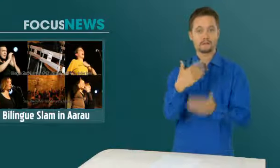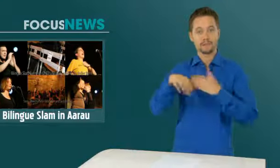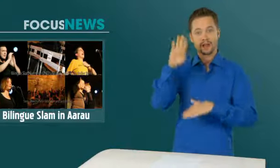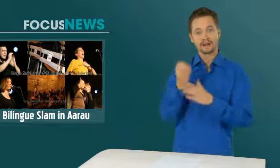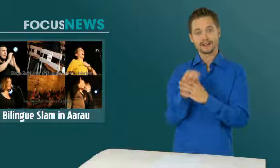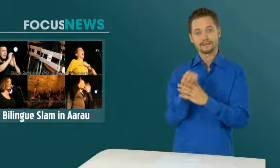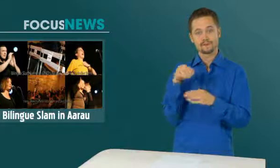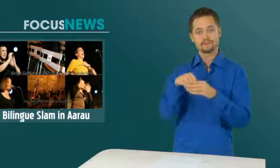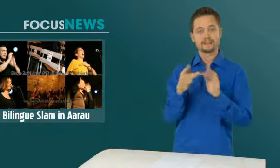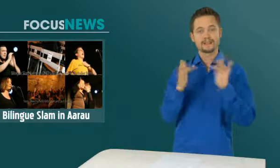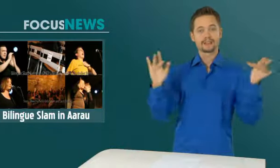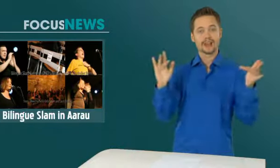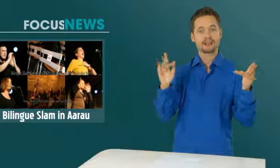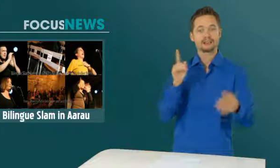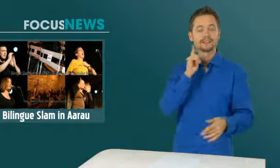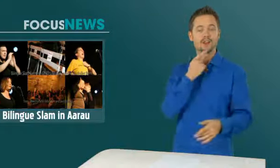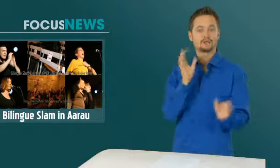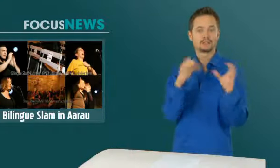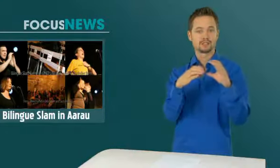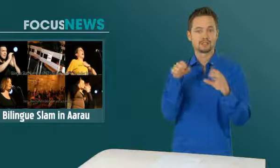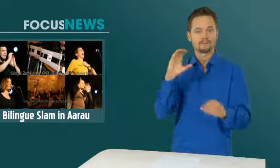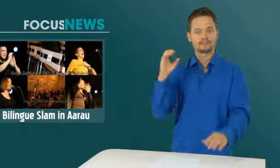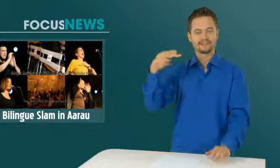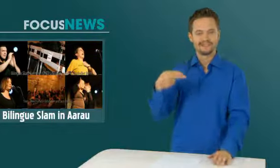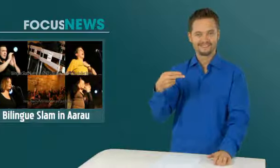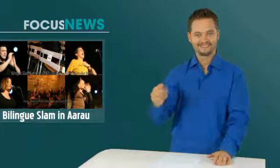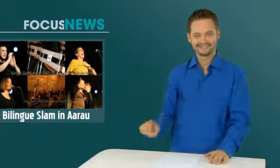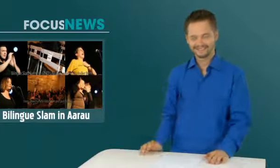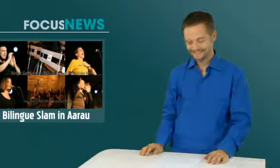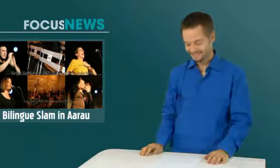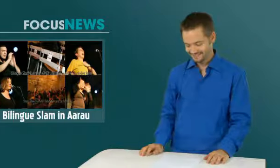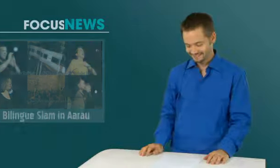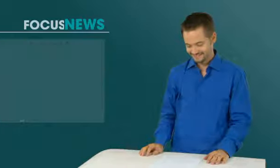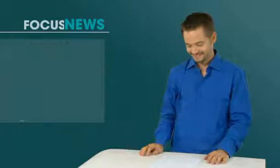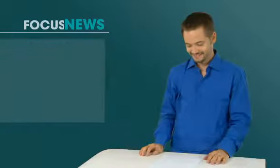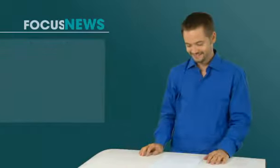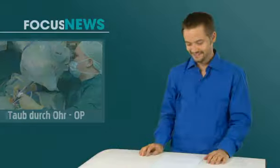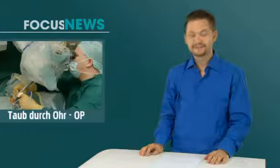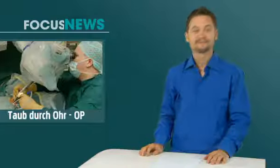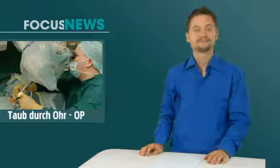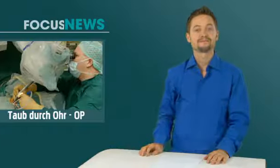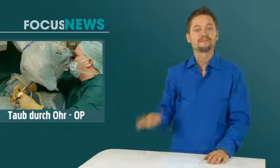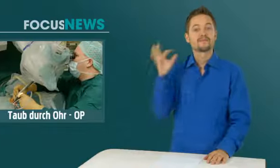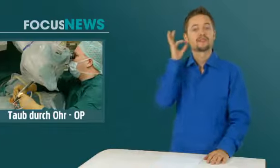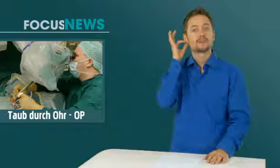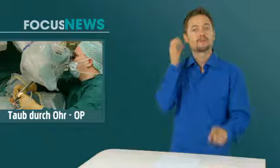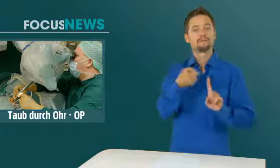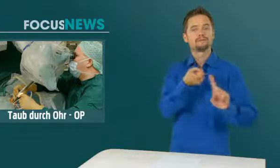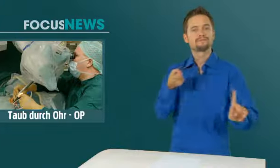mehr infos sind unter www.hathor.ca zu finden in